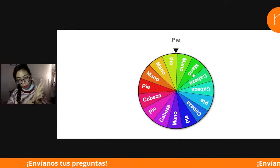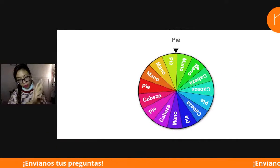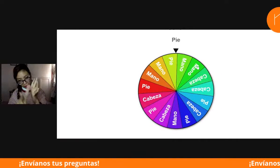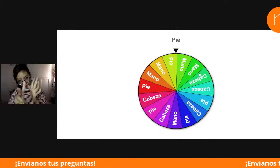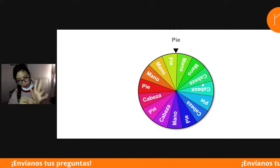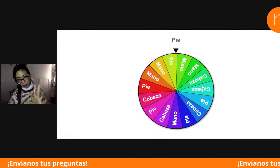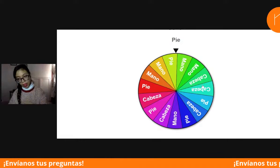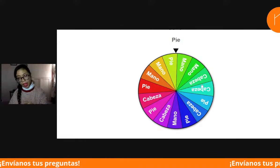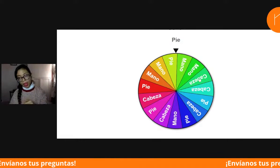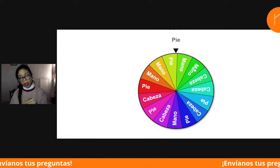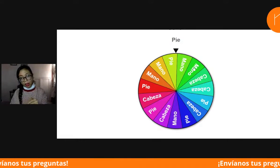verde.